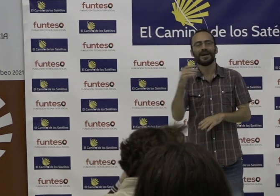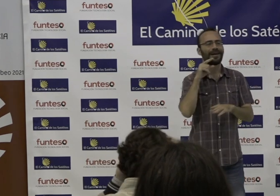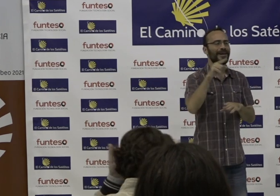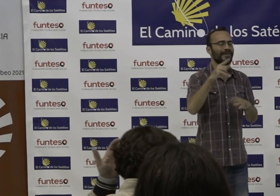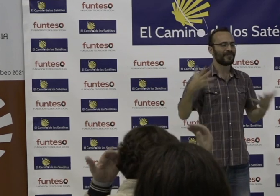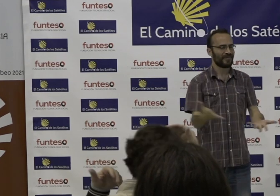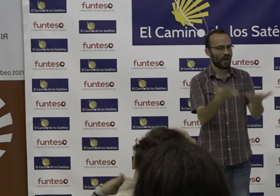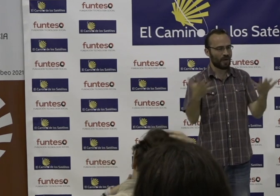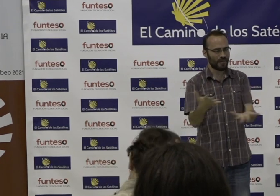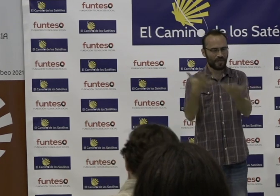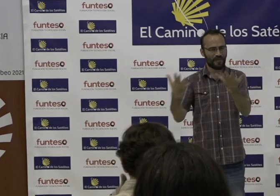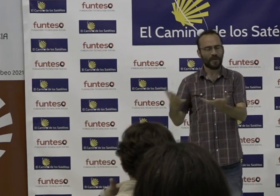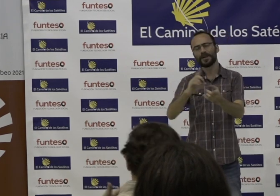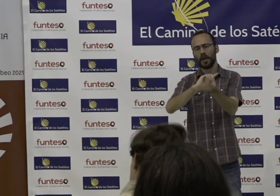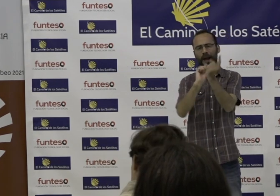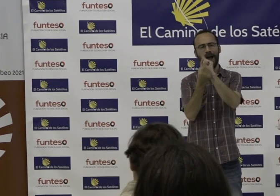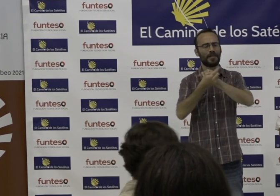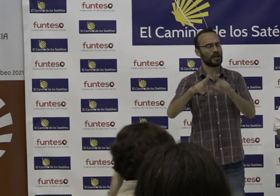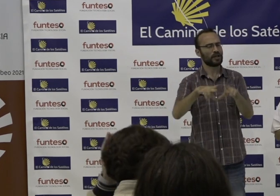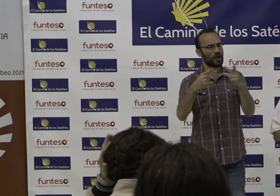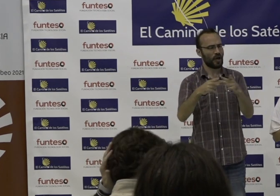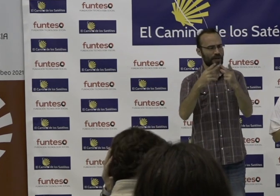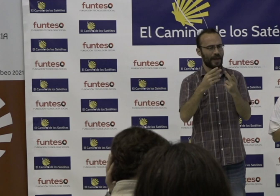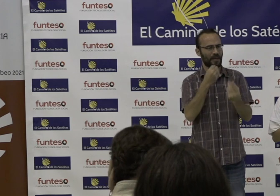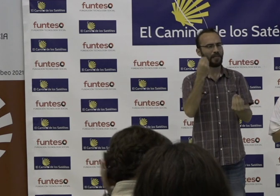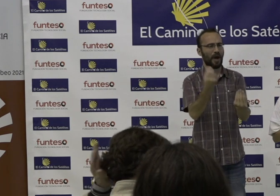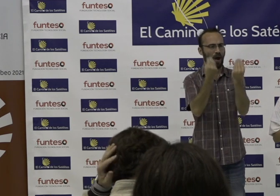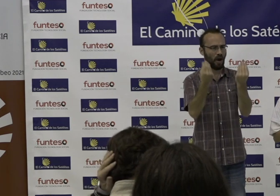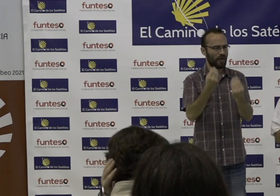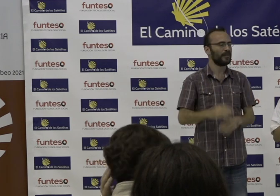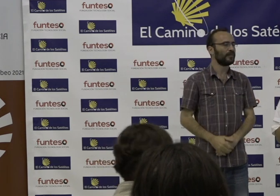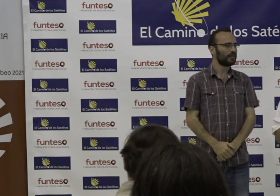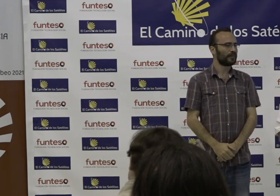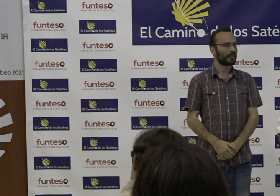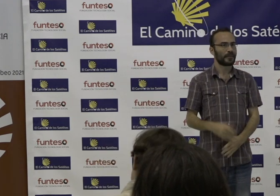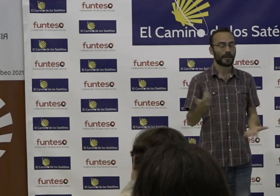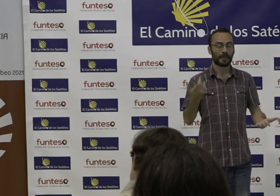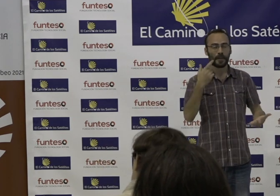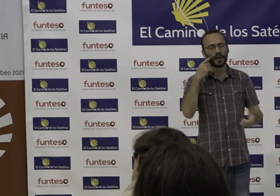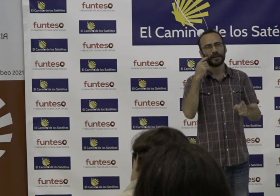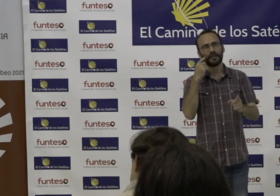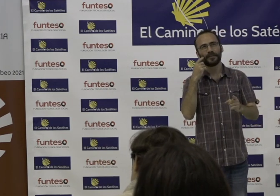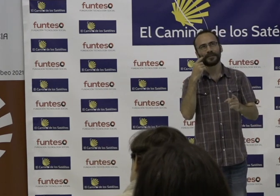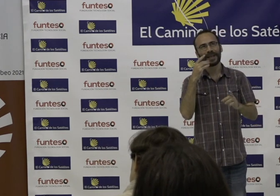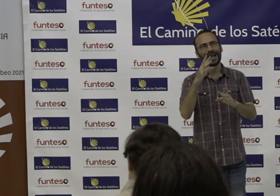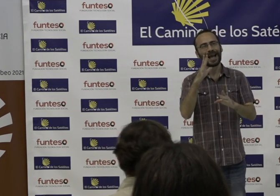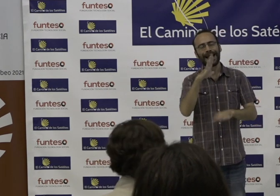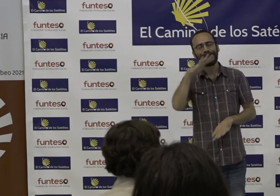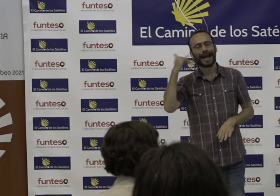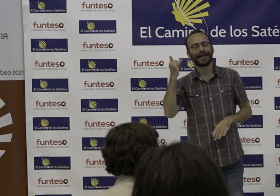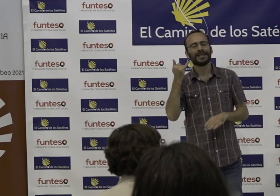un factor de cambio en la sociedad, ¿no? Y entonces nosotros lo que entendemos por talento, pues aquello que hace a la